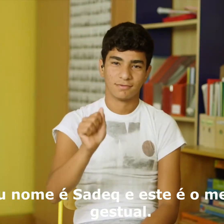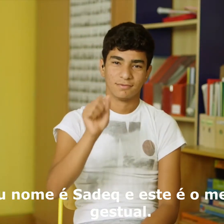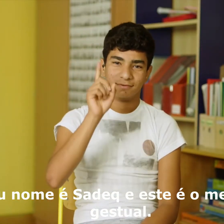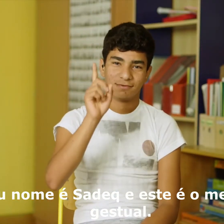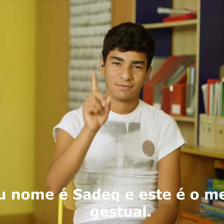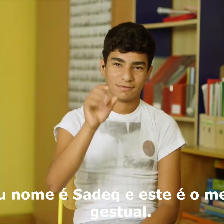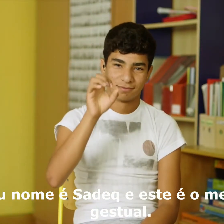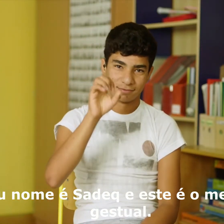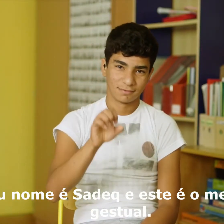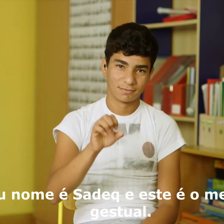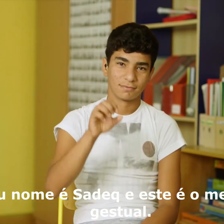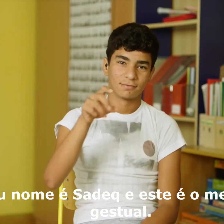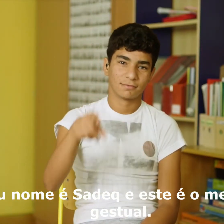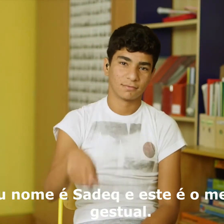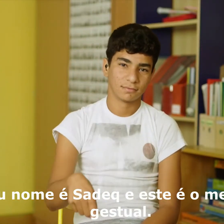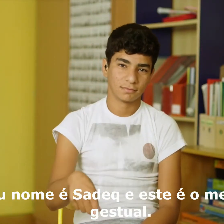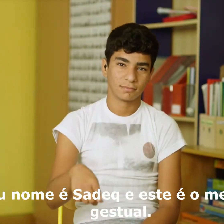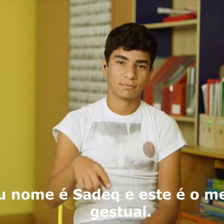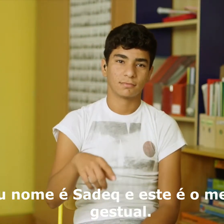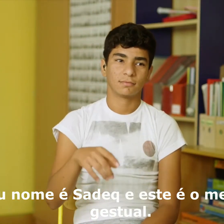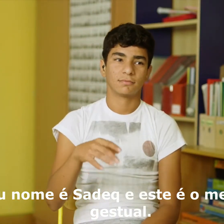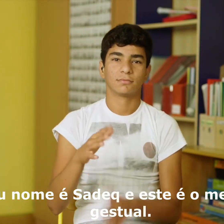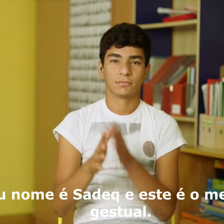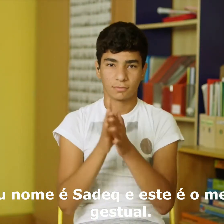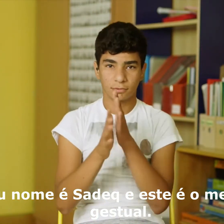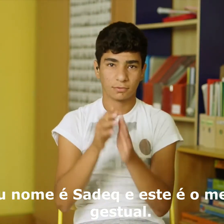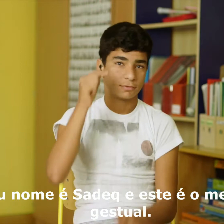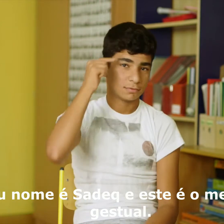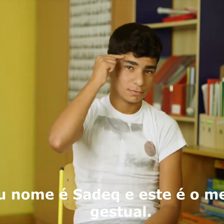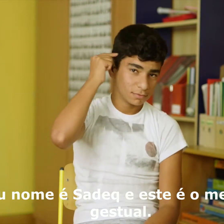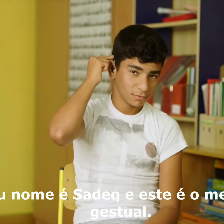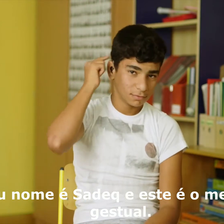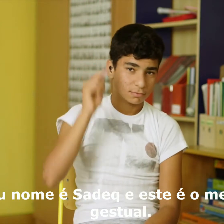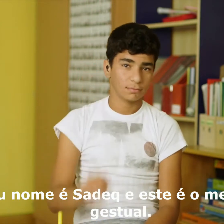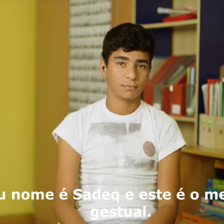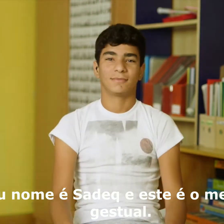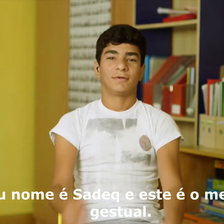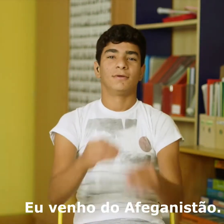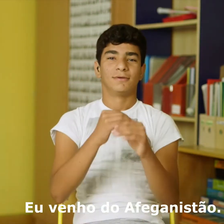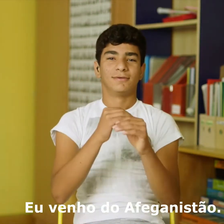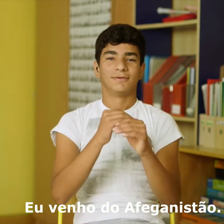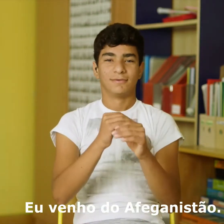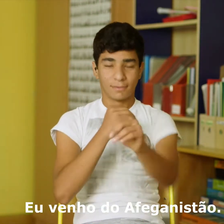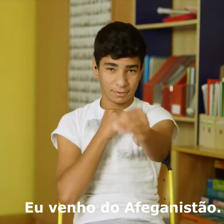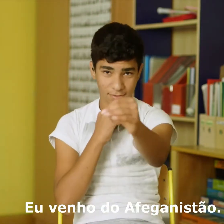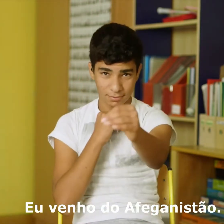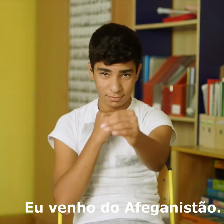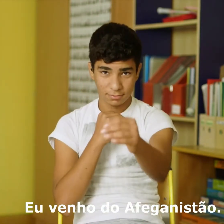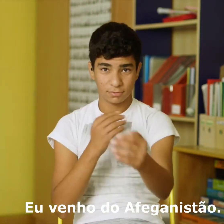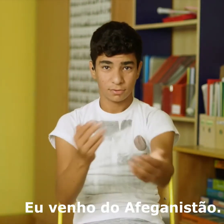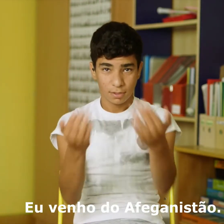é Sadek e este é o meu nome gestual. Eu venho do Afeganistão.